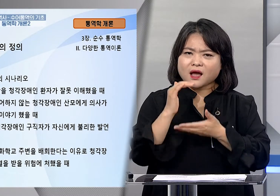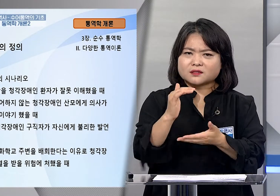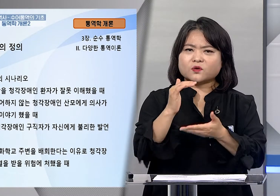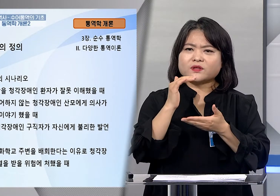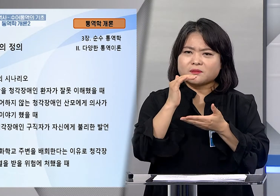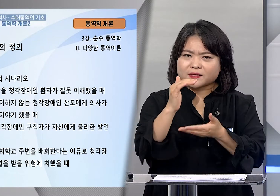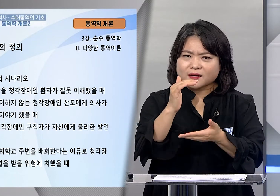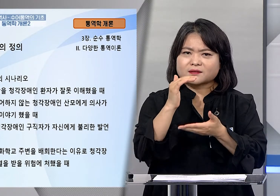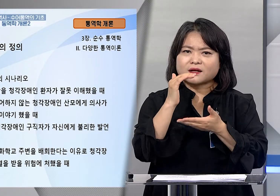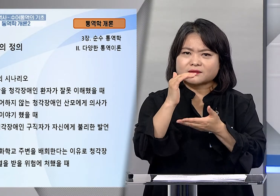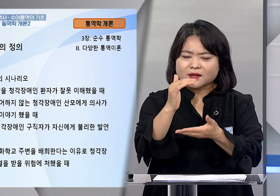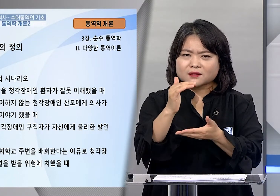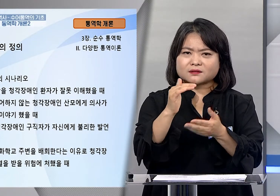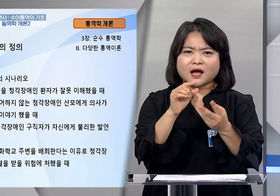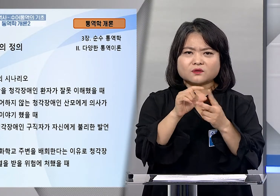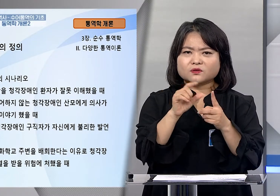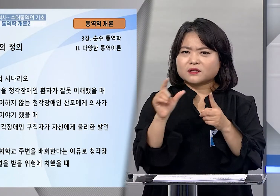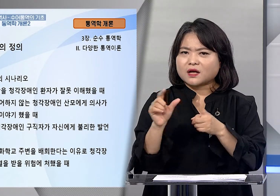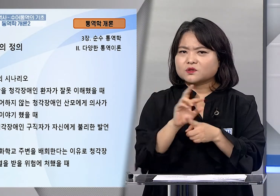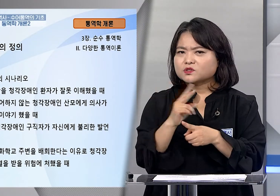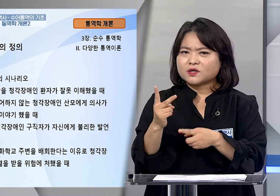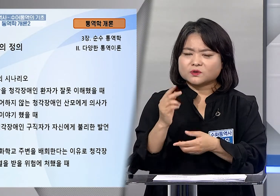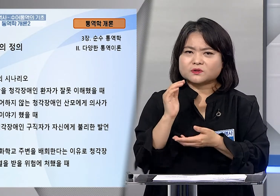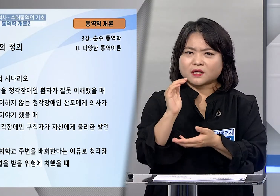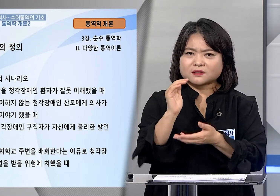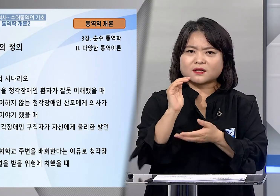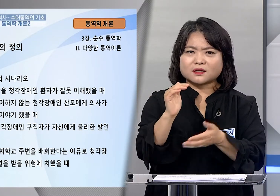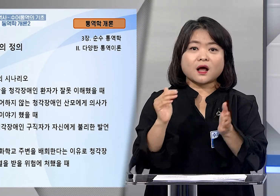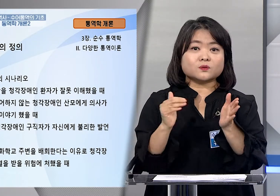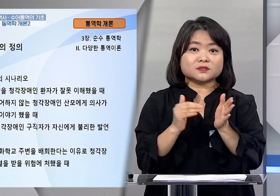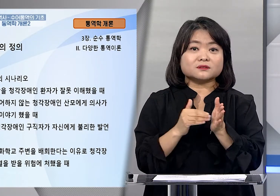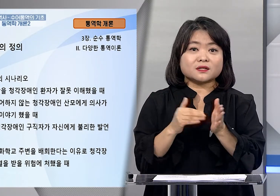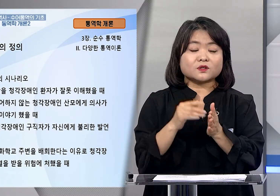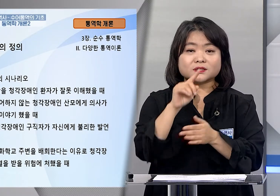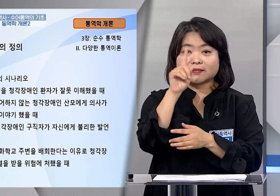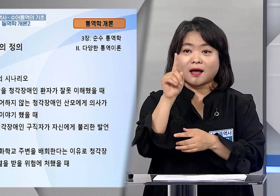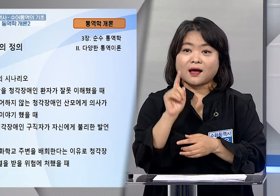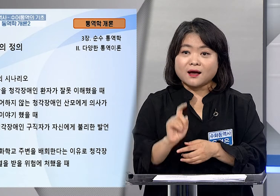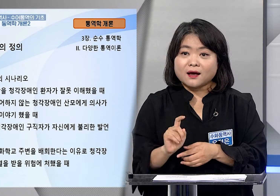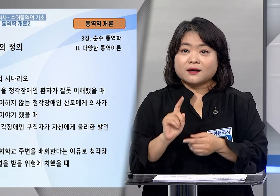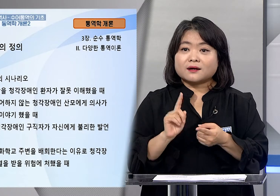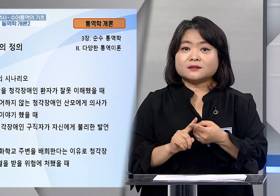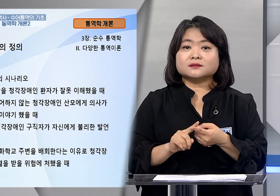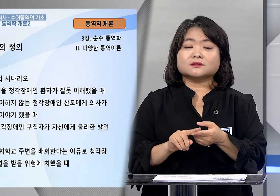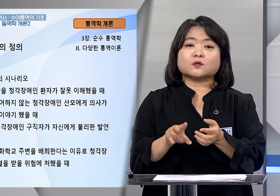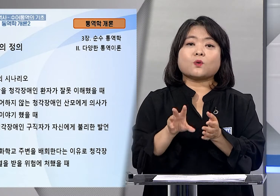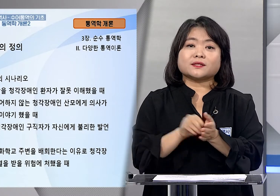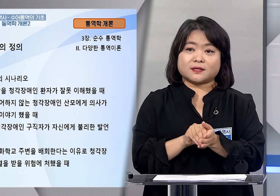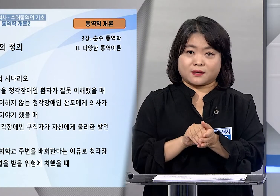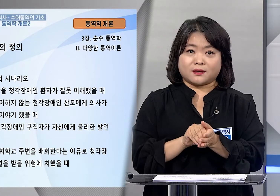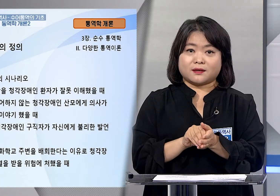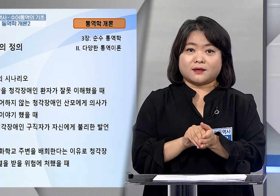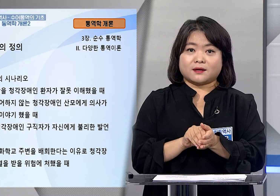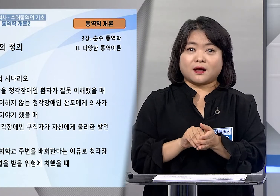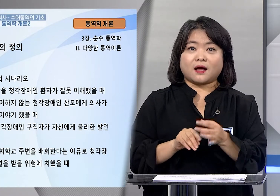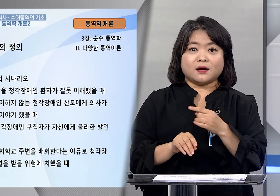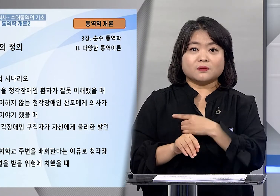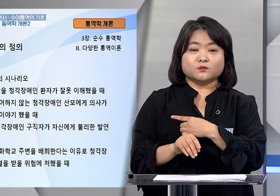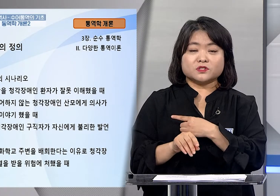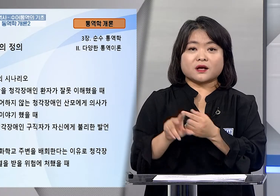전달만 딱딱딱 단어 대 단어 치환으로 딱딱딱 하고 끝낼 것인가 라는 과제가 문제가